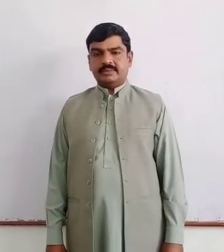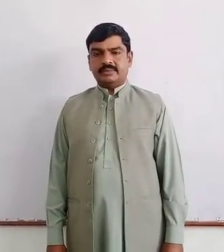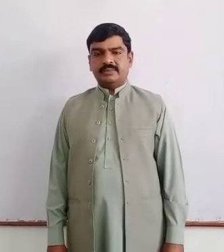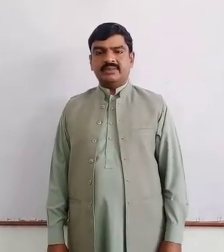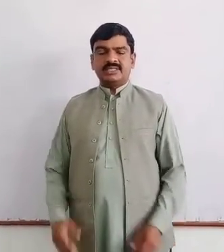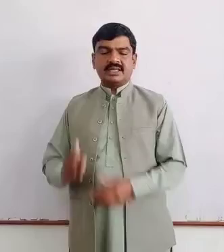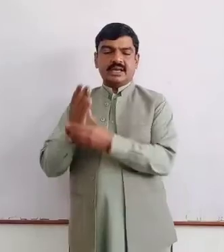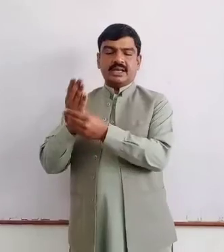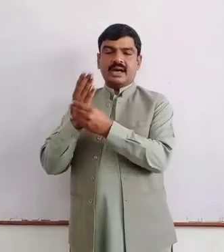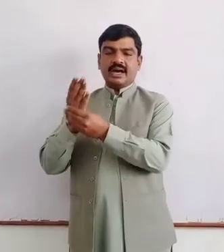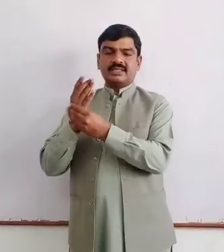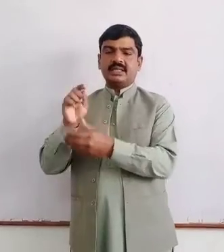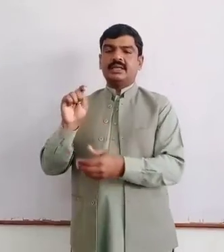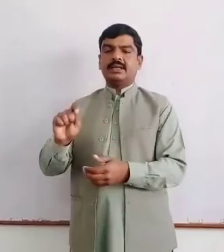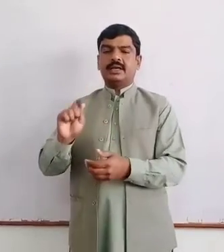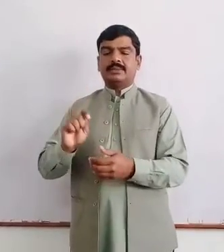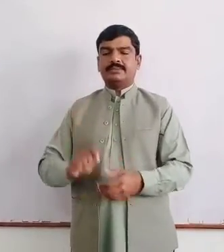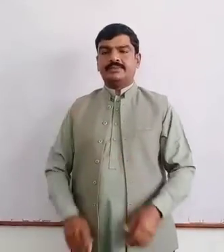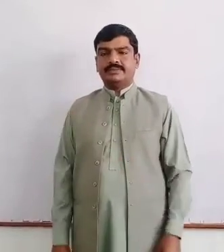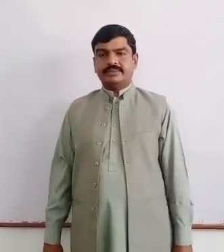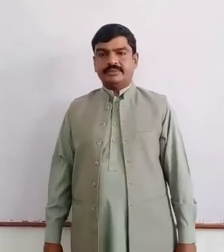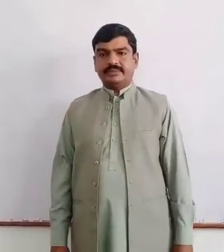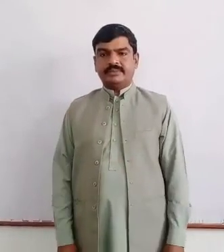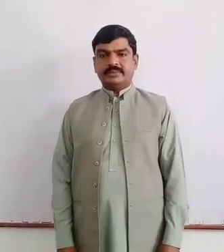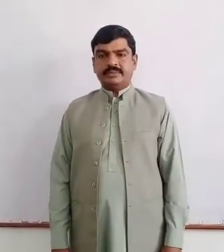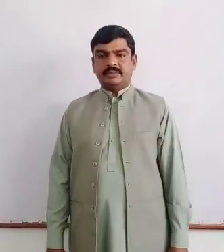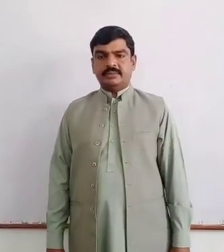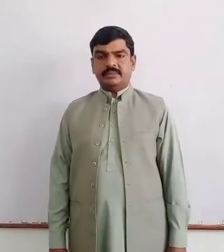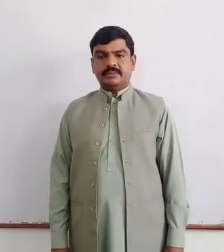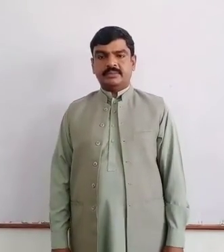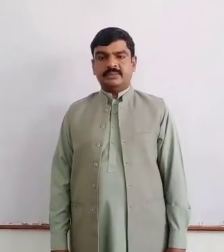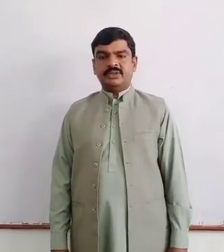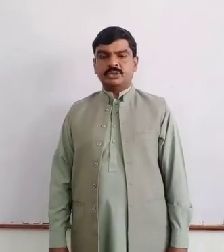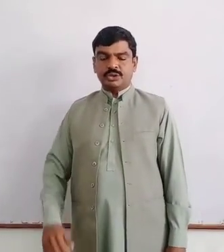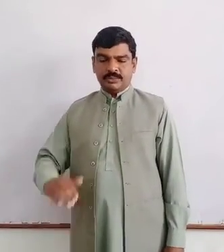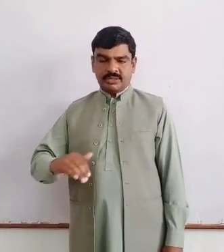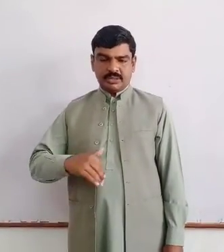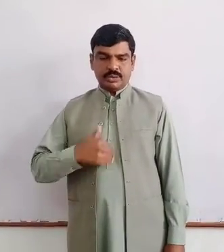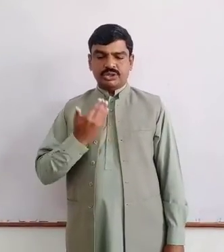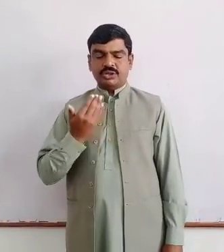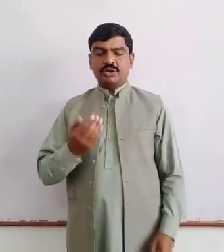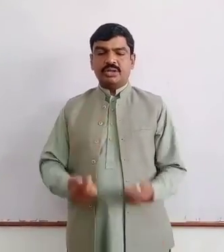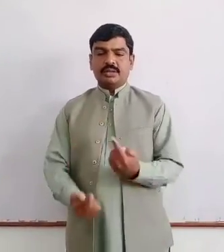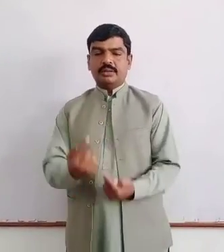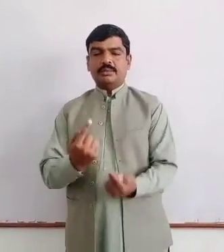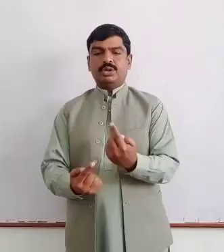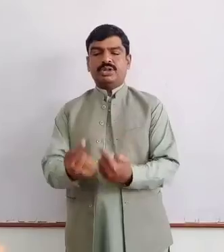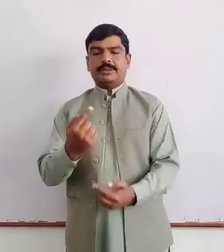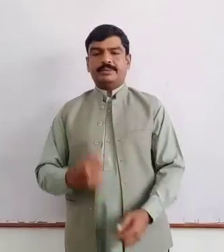दस्तकारी। दस्तकारी हाथ से काम। खुदरो पौधे। खुदरो पौधे खुदरो पौधे।